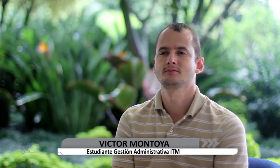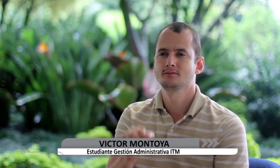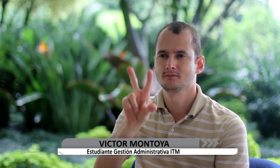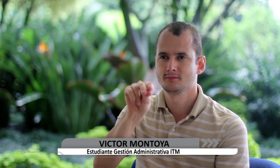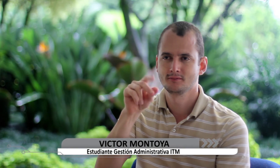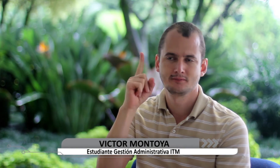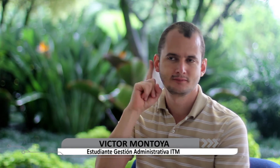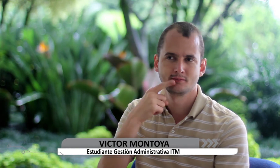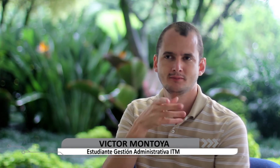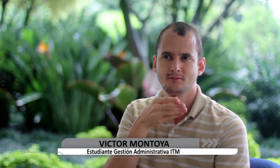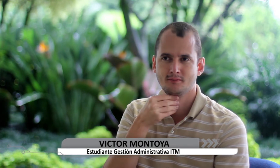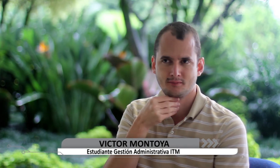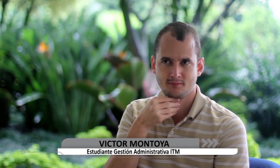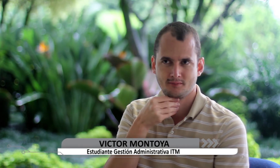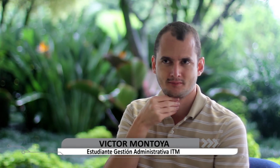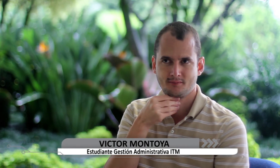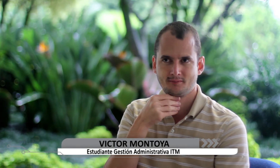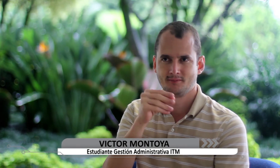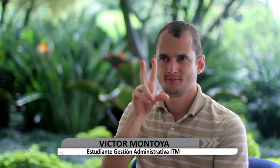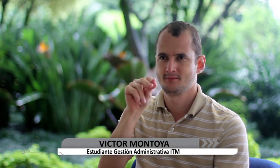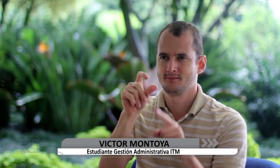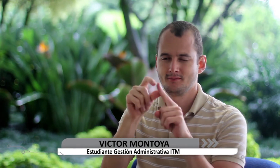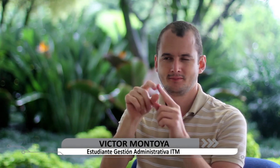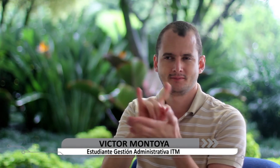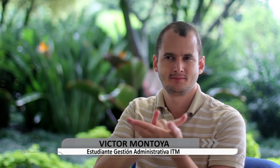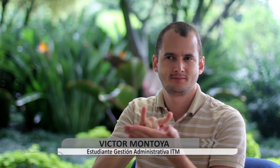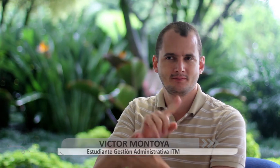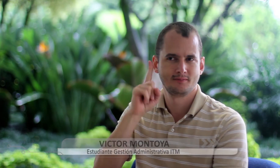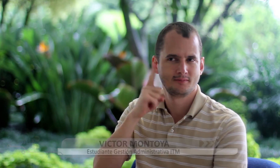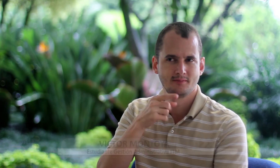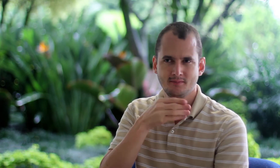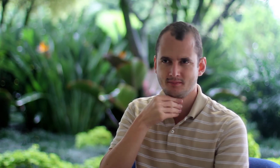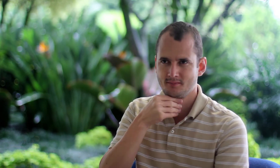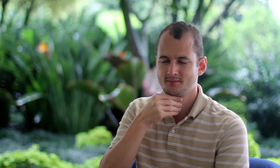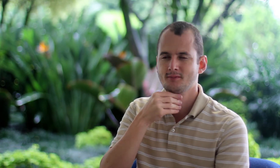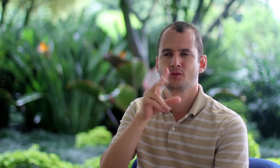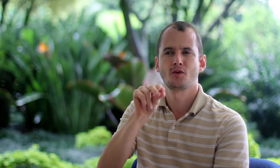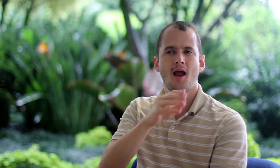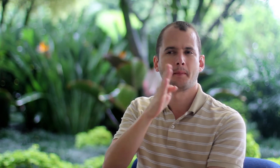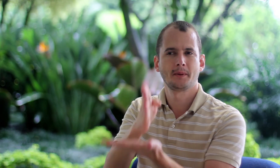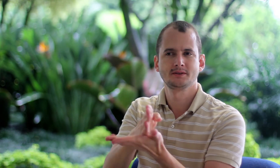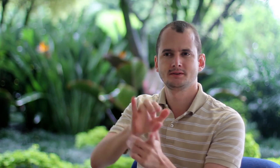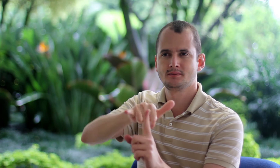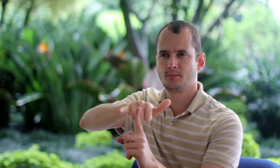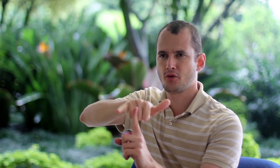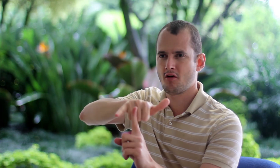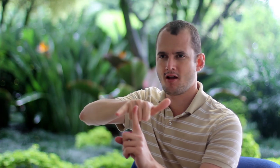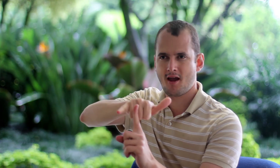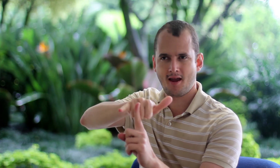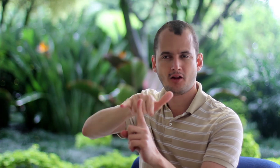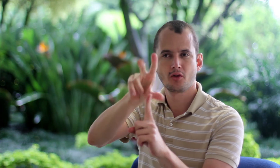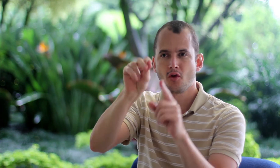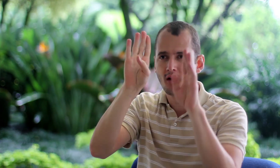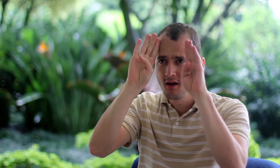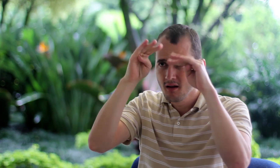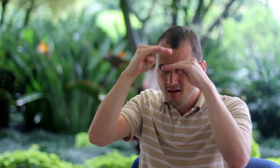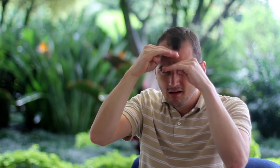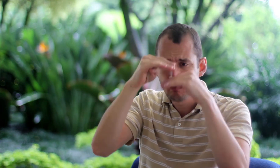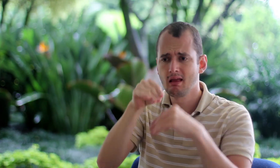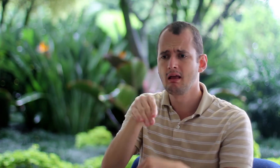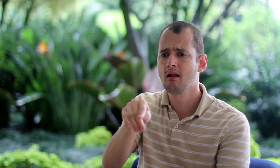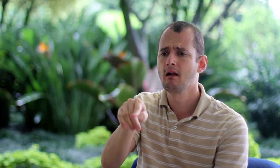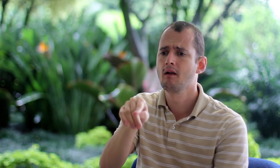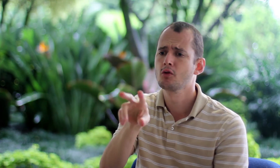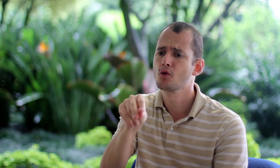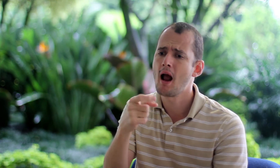ustedes. No nos digan mudos. Esa palabra es muy fea, no nos digan mudos. No nos